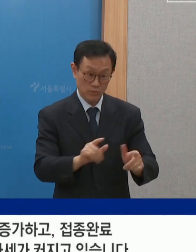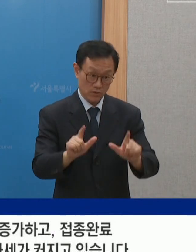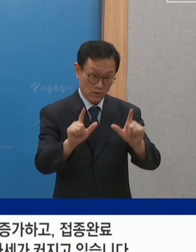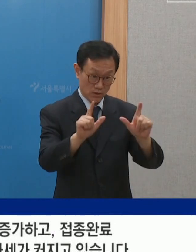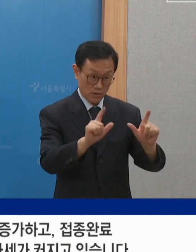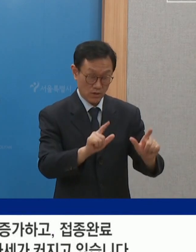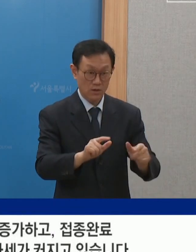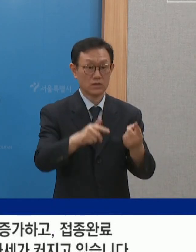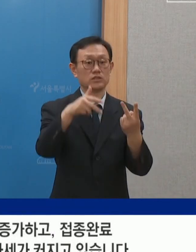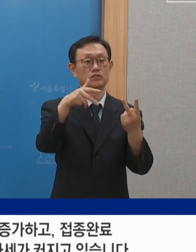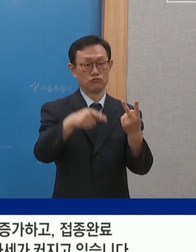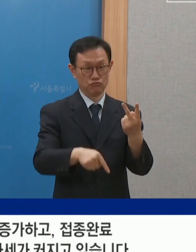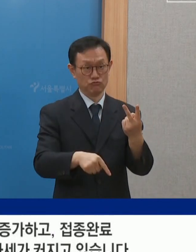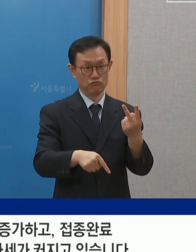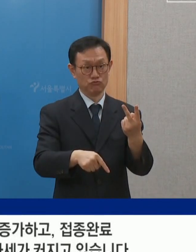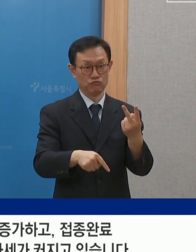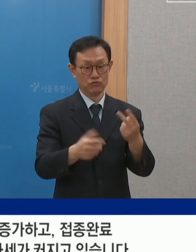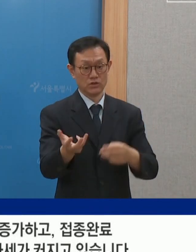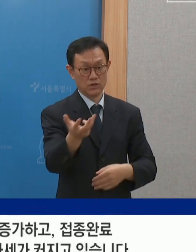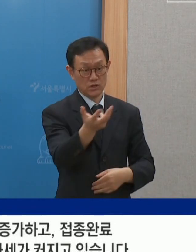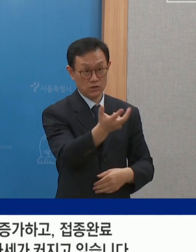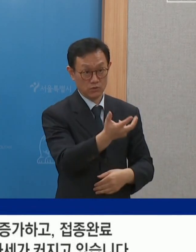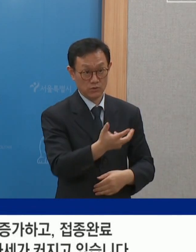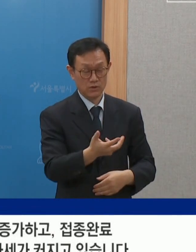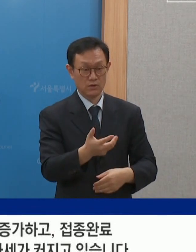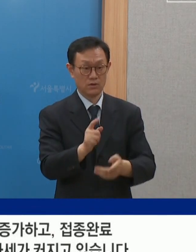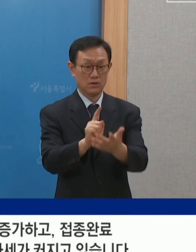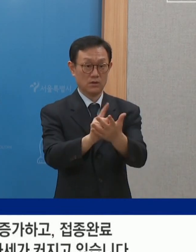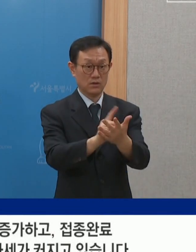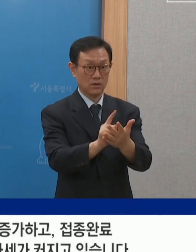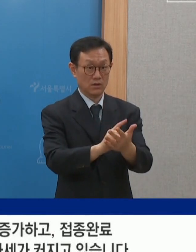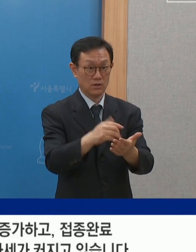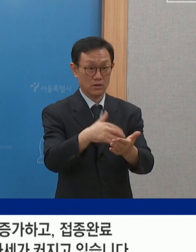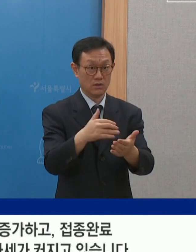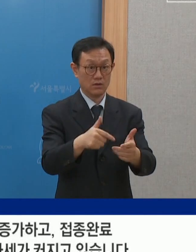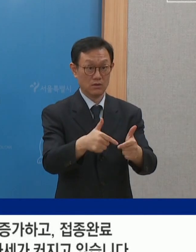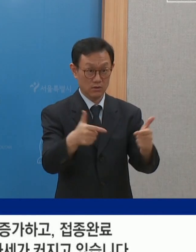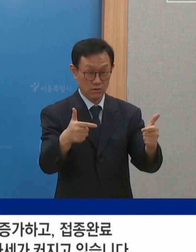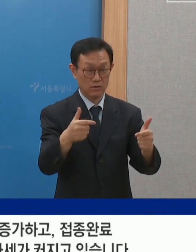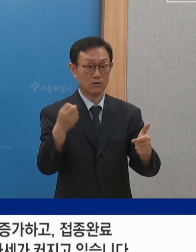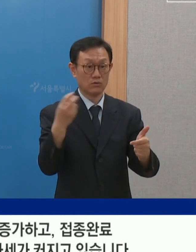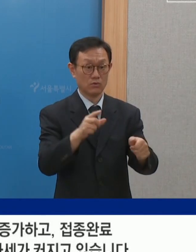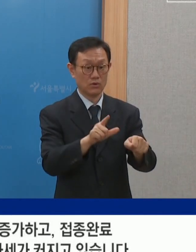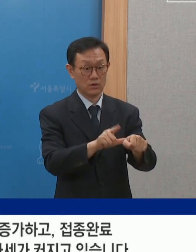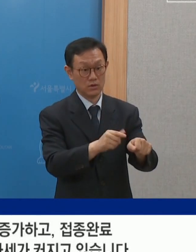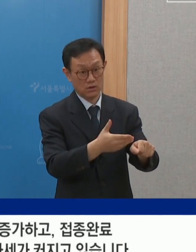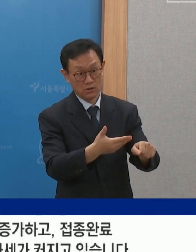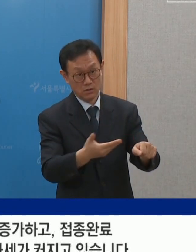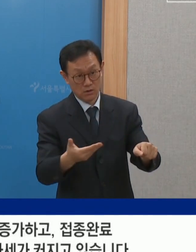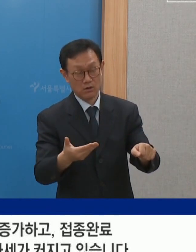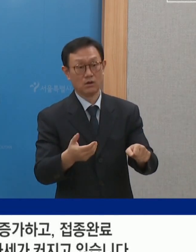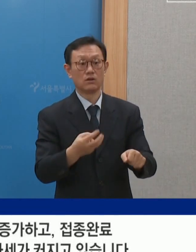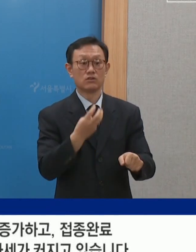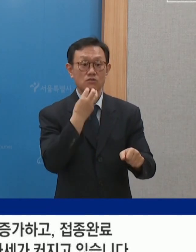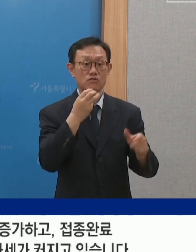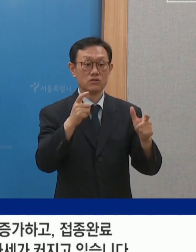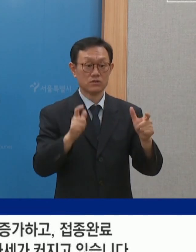지나면서 접촉과 이동량이 증가하고 접종 완료 시간 경과 등으로 서울시